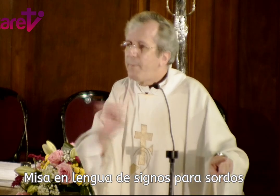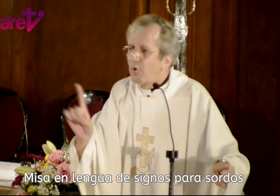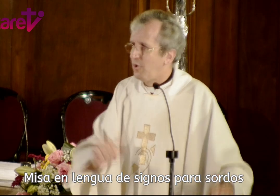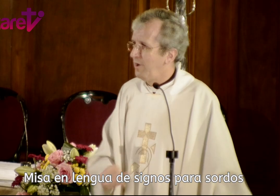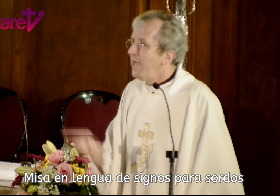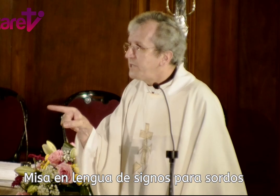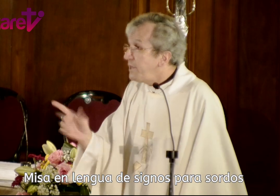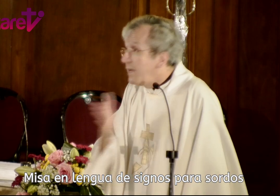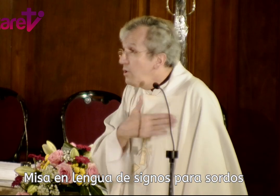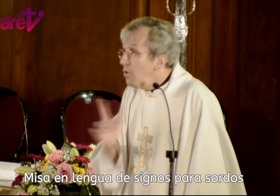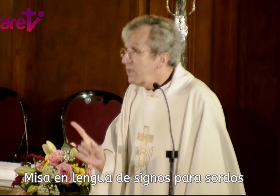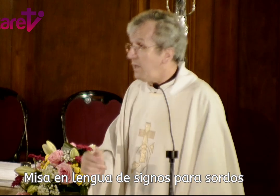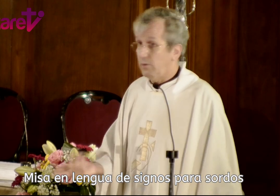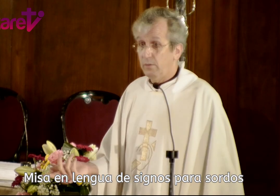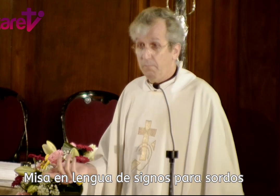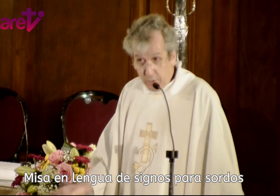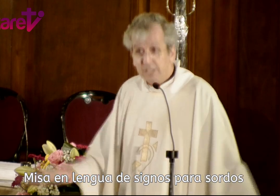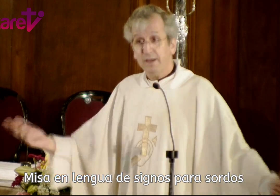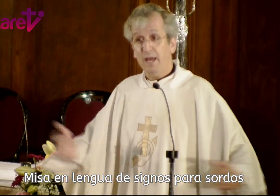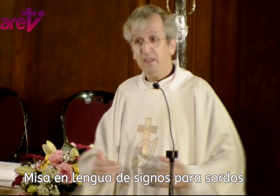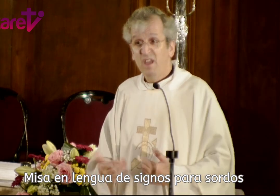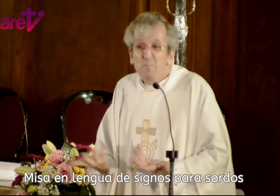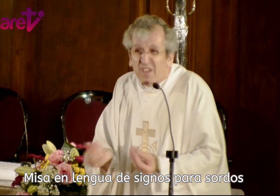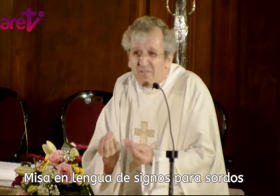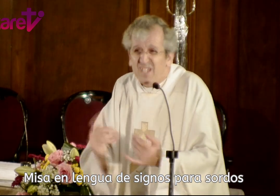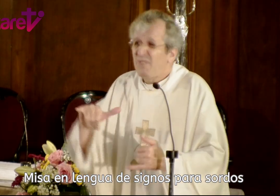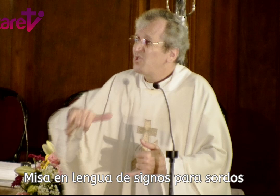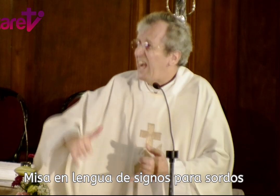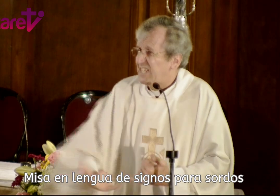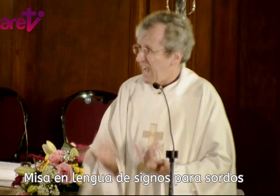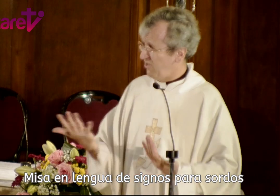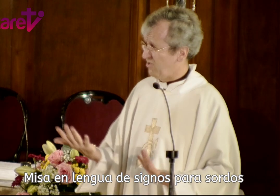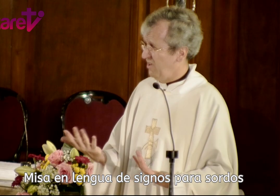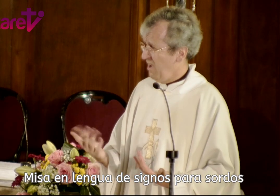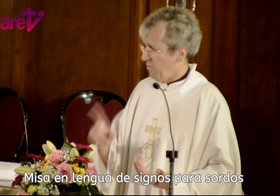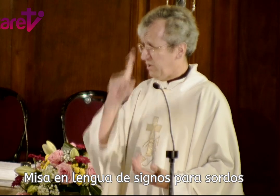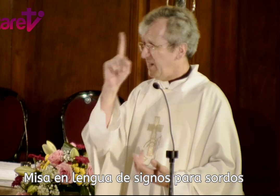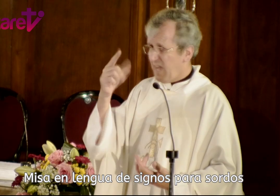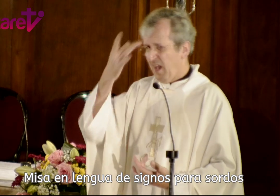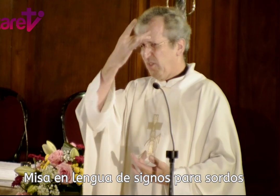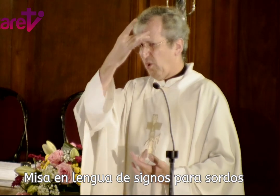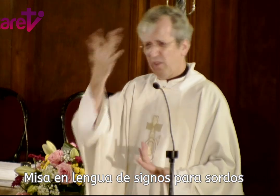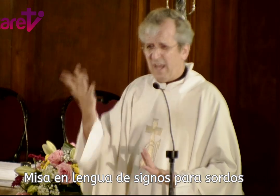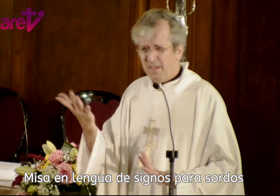no. Este dice, no quiero, porque es verdad, porque a veces estamos cansados. A lo mejor tenía dolor de cabeza